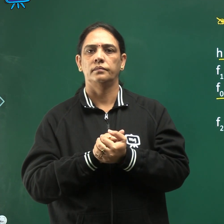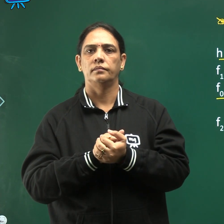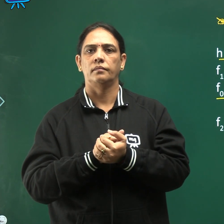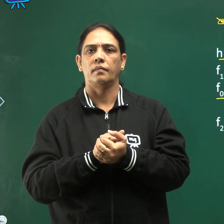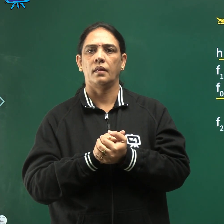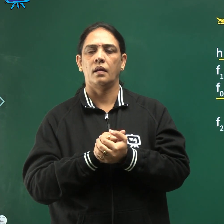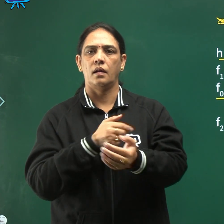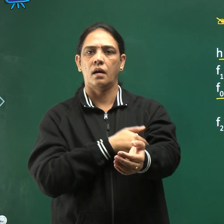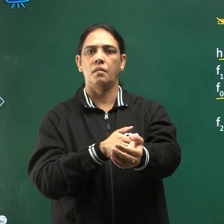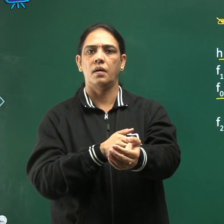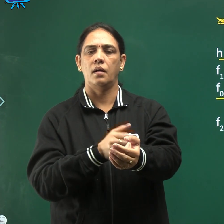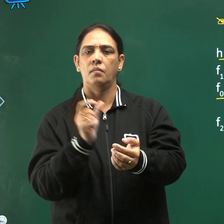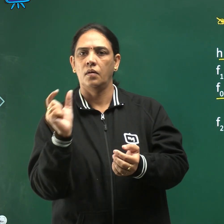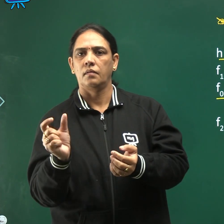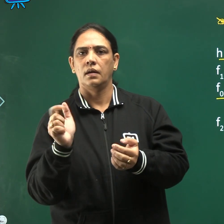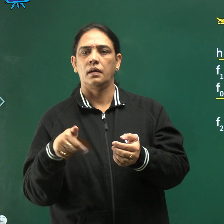बहुलक वर्ग के